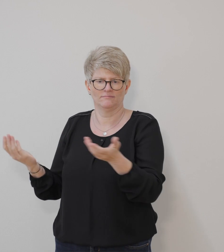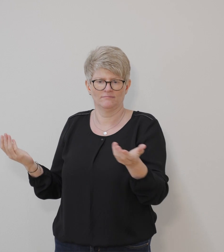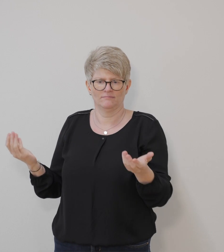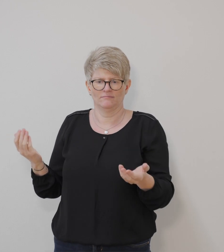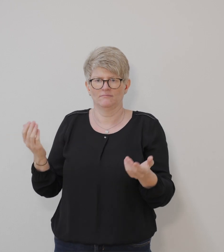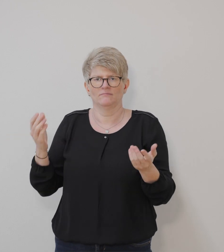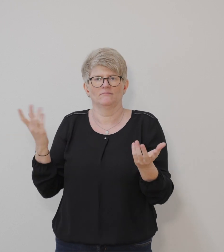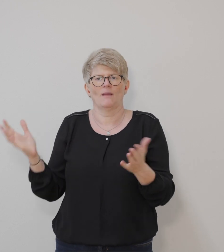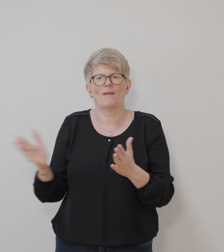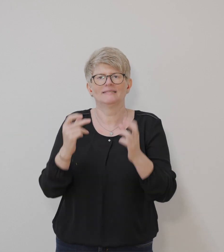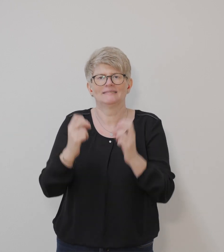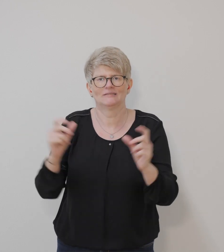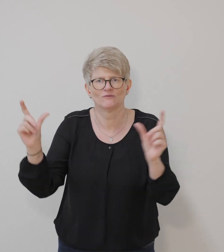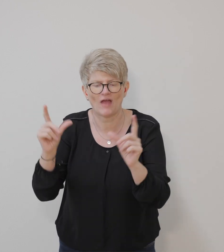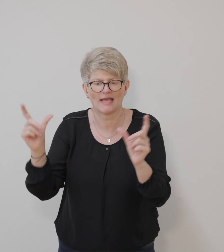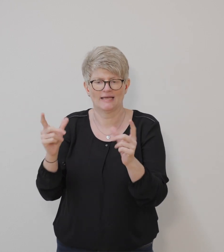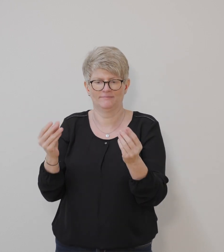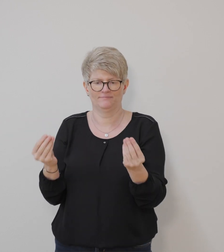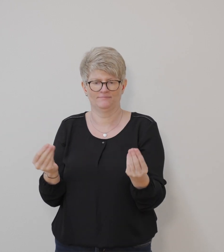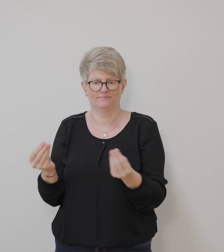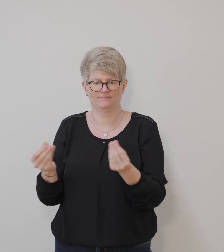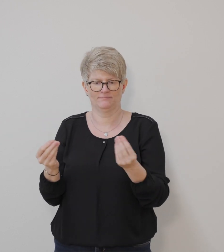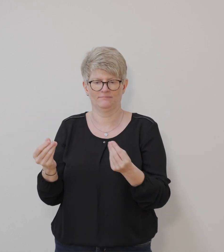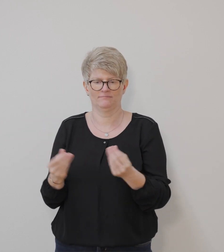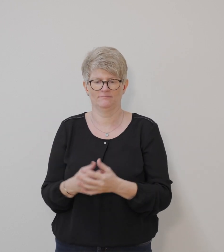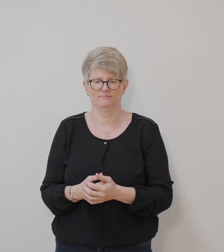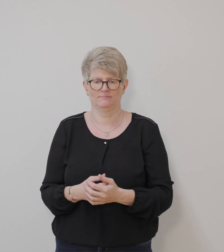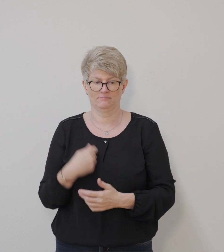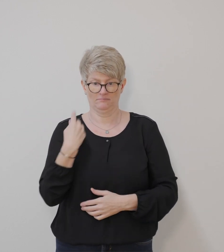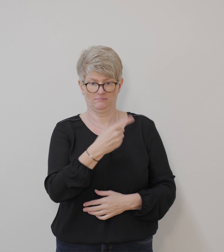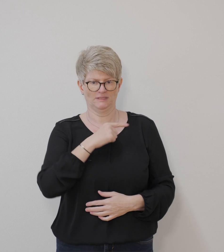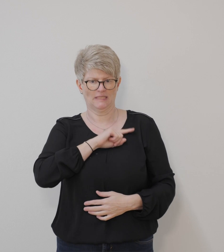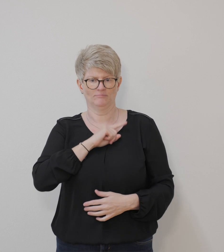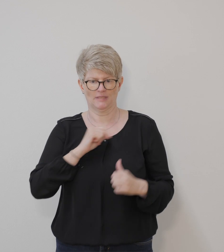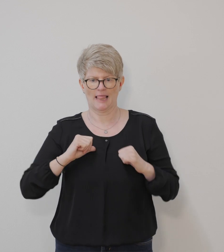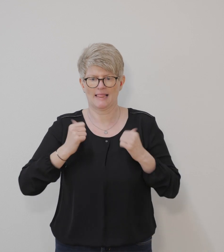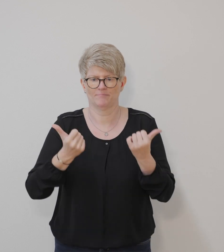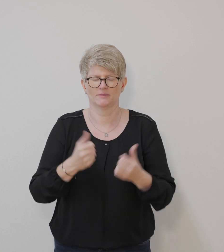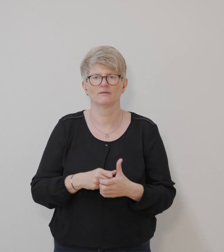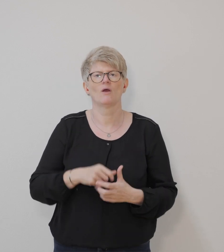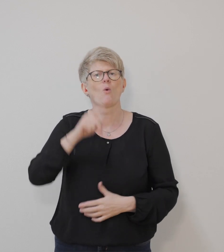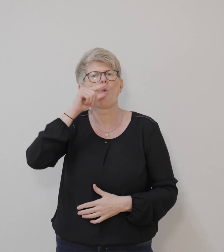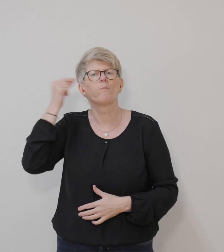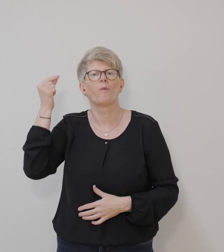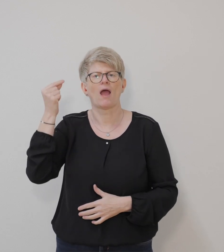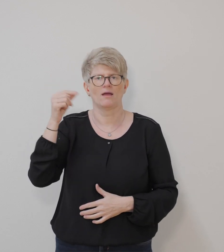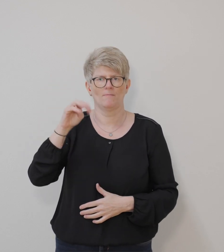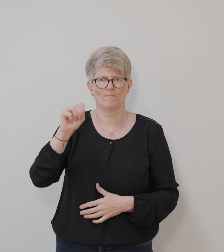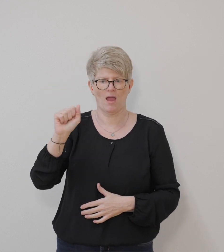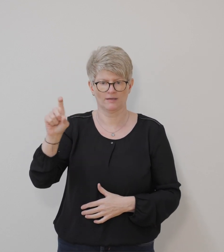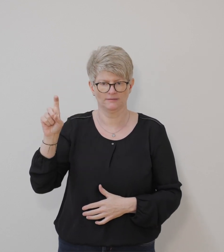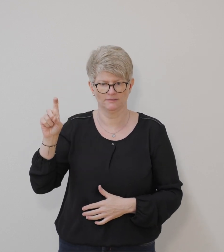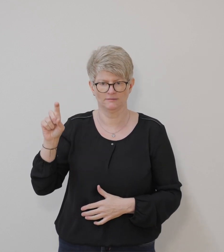Corona im Krankenhaus nicht besucht werden durfte, nicht mal von der Oma, mit der er über 60